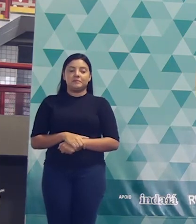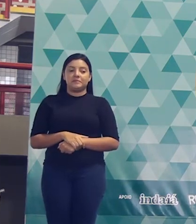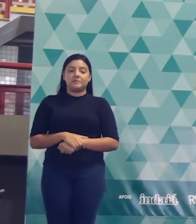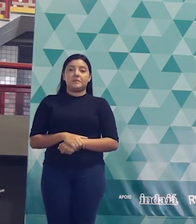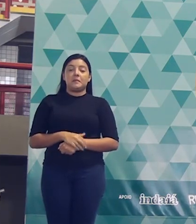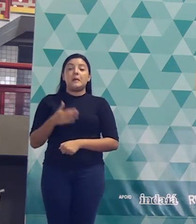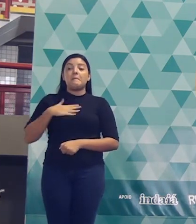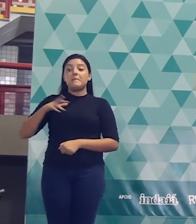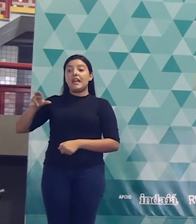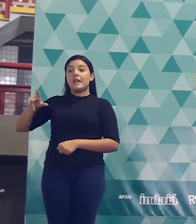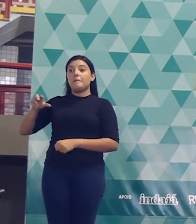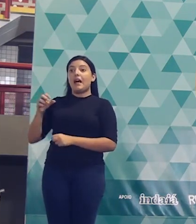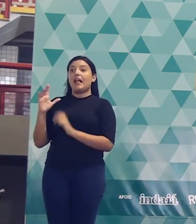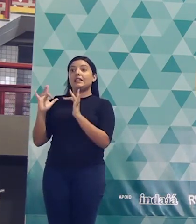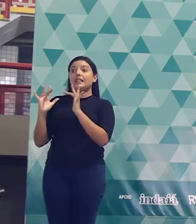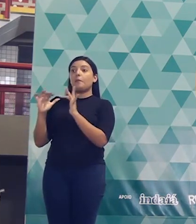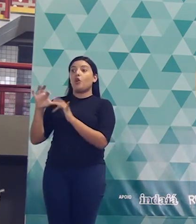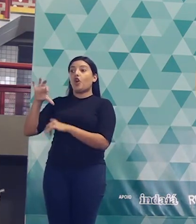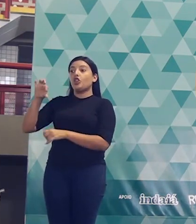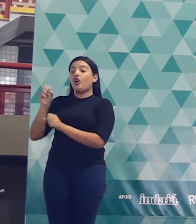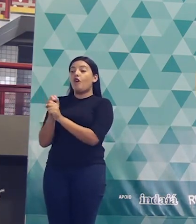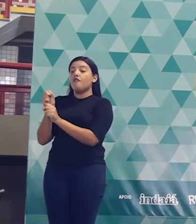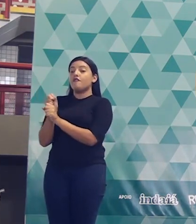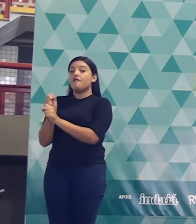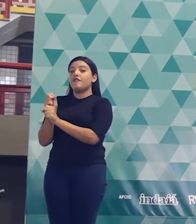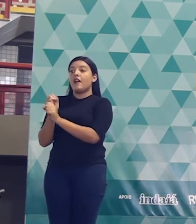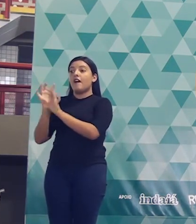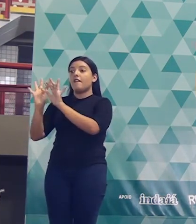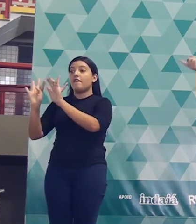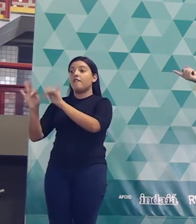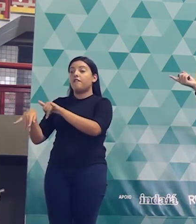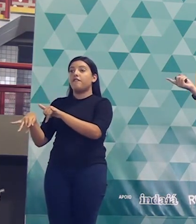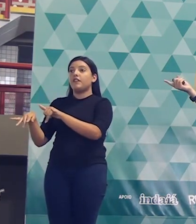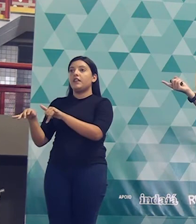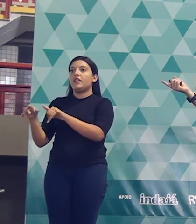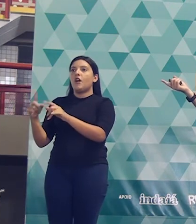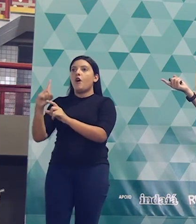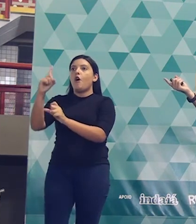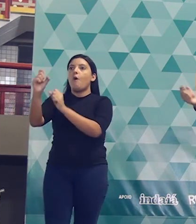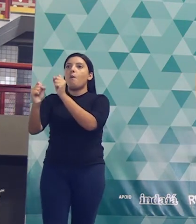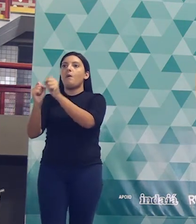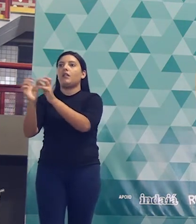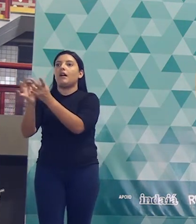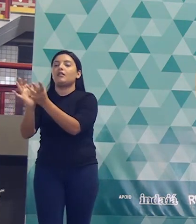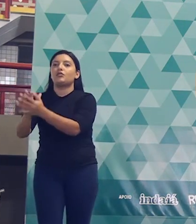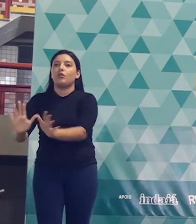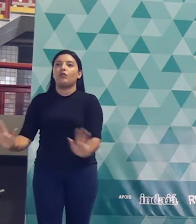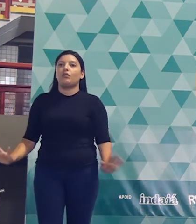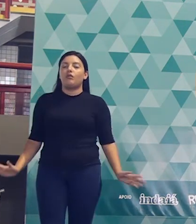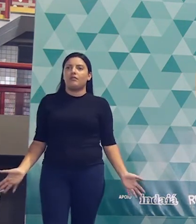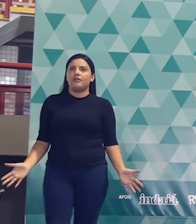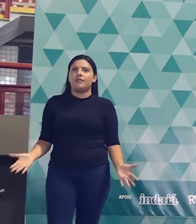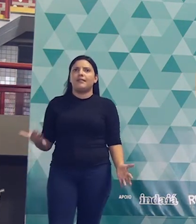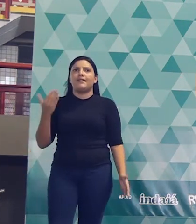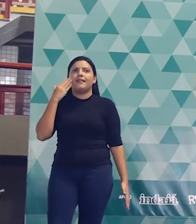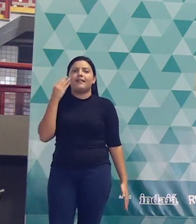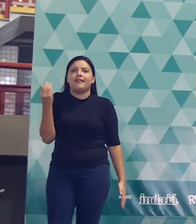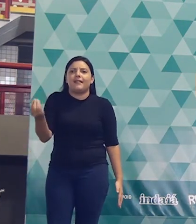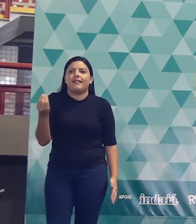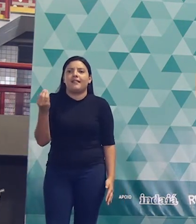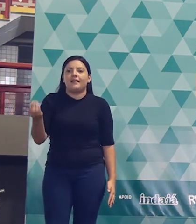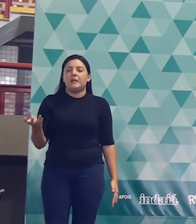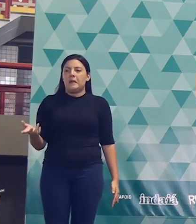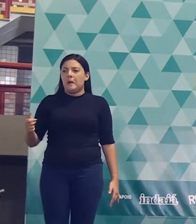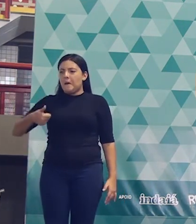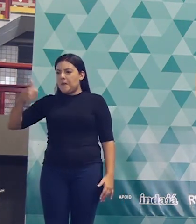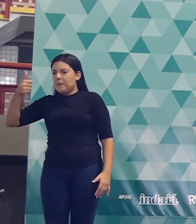Minha irmã namorou 9 anos um cara, casou, depois terminou, em menos de um ano casou com outro. Vai entender, né? Isso que é porque o primeiro